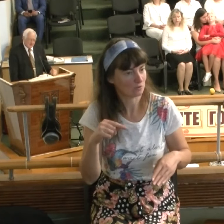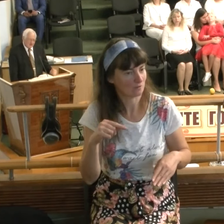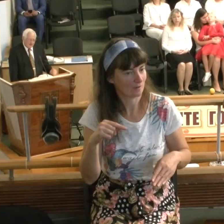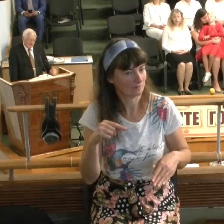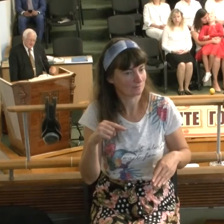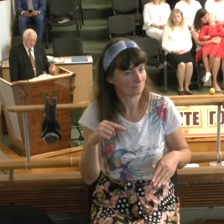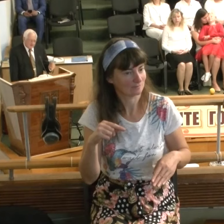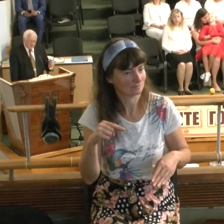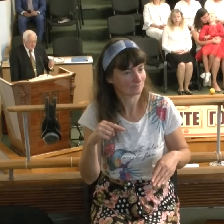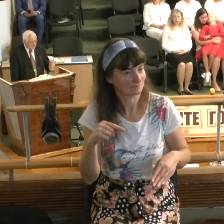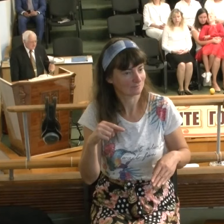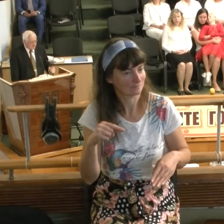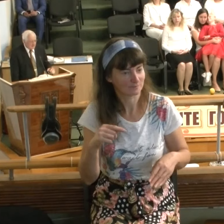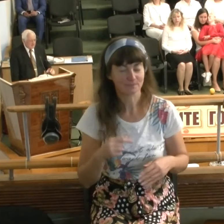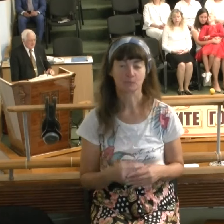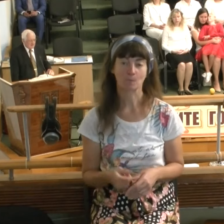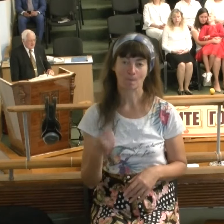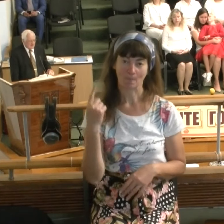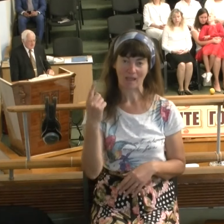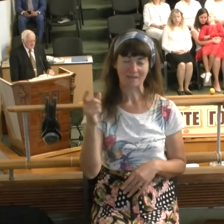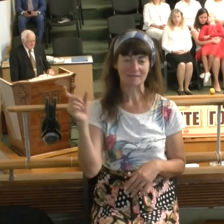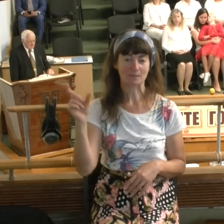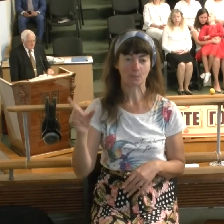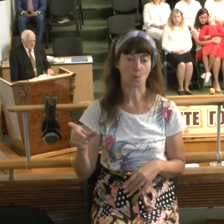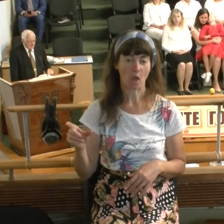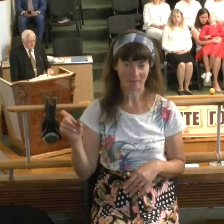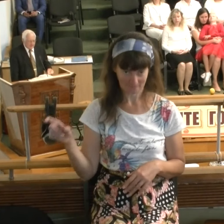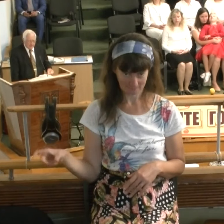жажду. Один поэт писал: